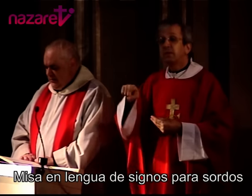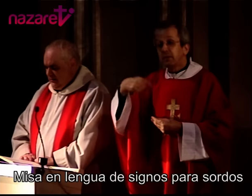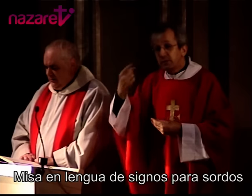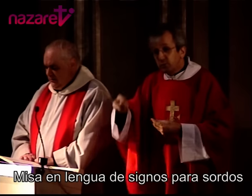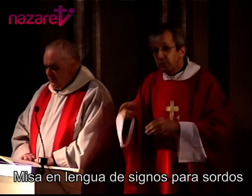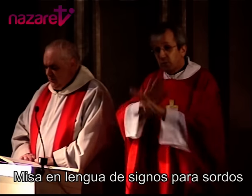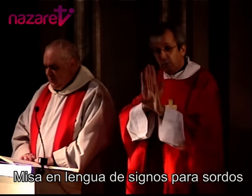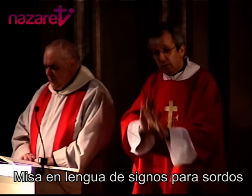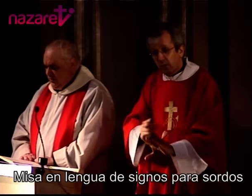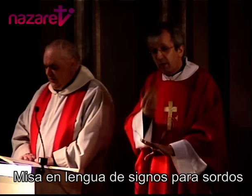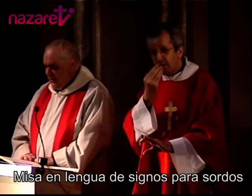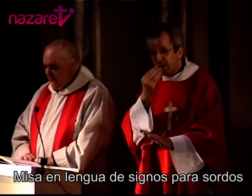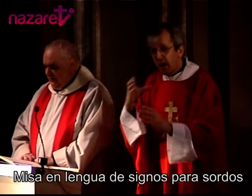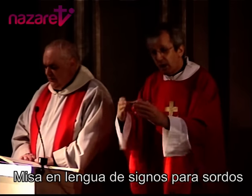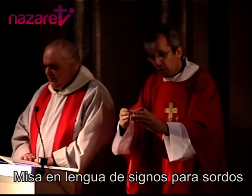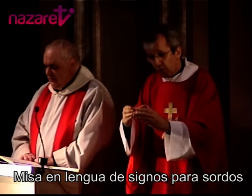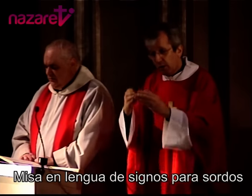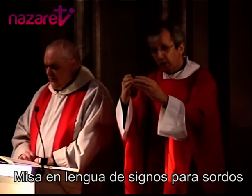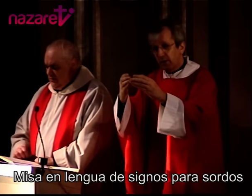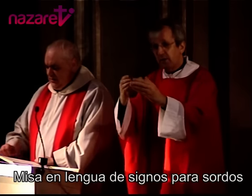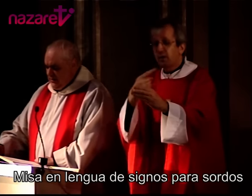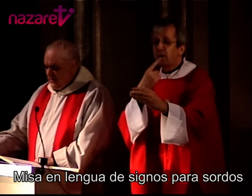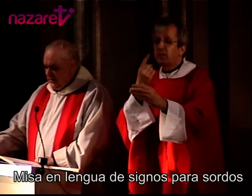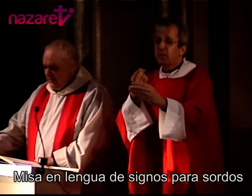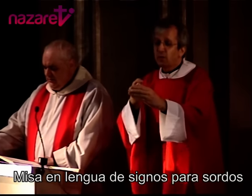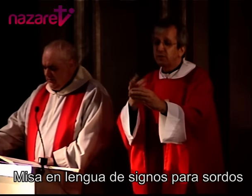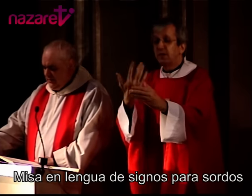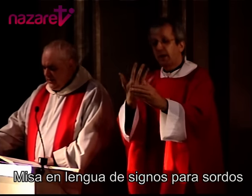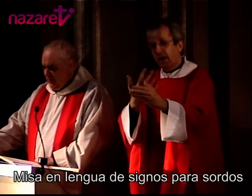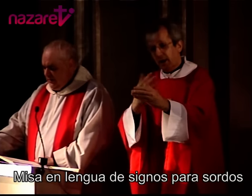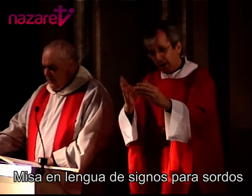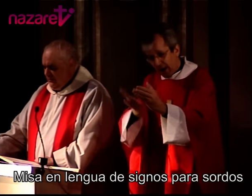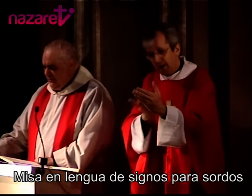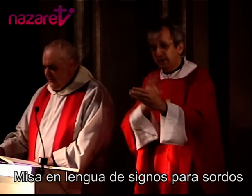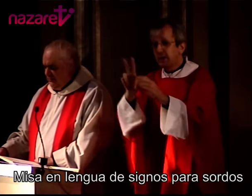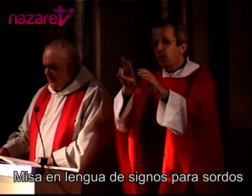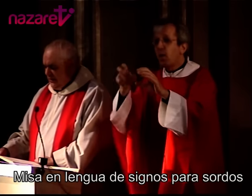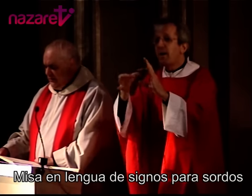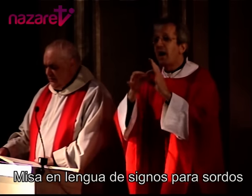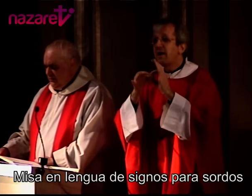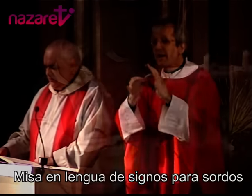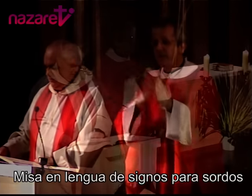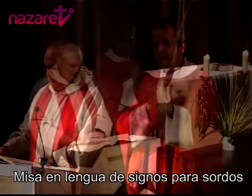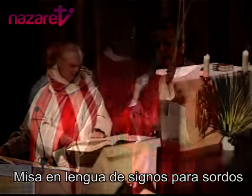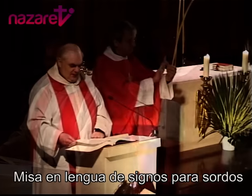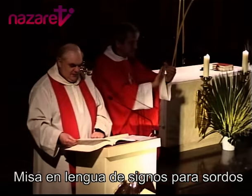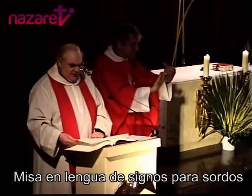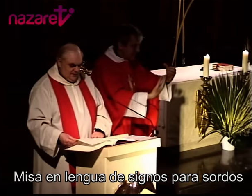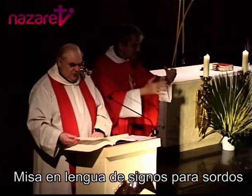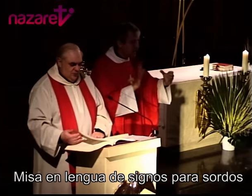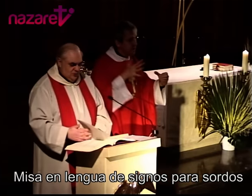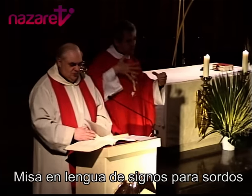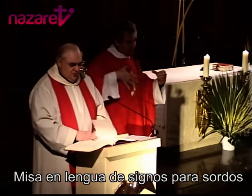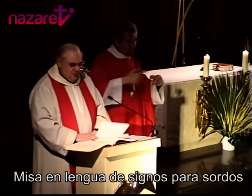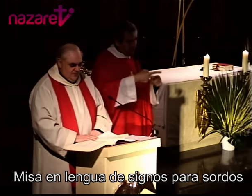de cenar, hizo lo mismo con el cáliz, diciendo: «Este cáliz es la nueva alianza en mi sangre, que es derramada